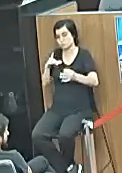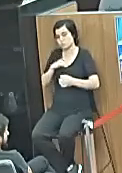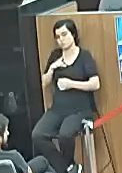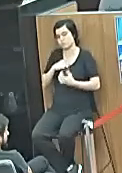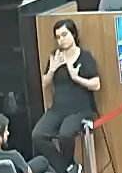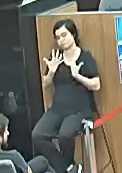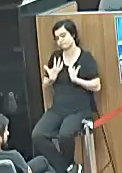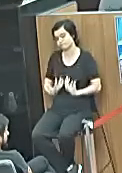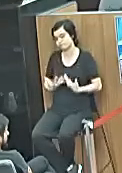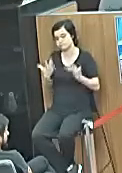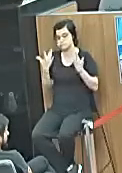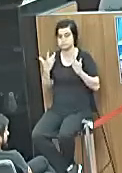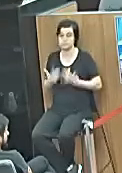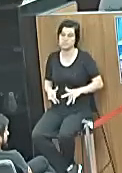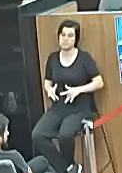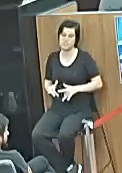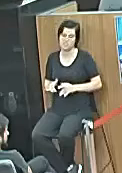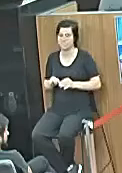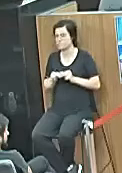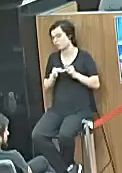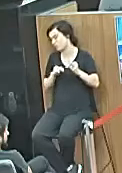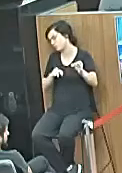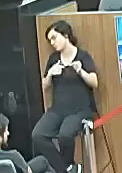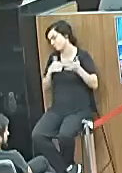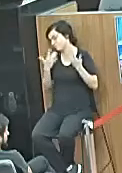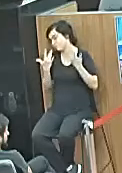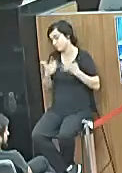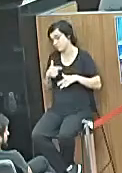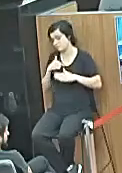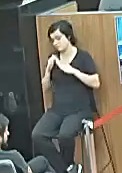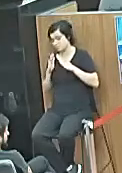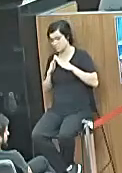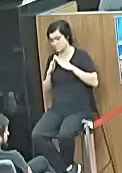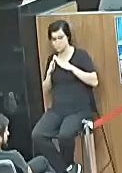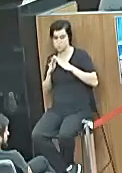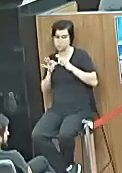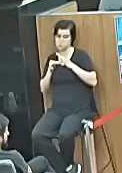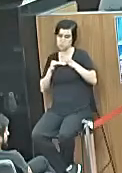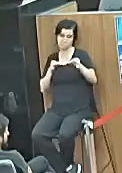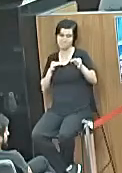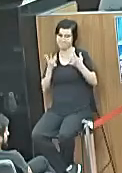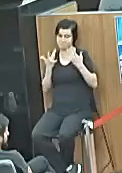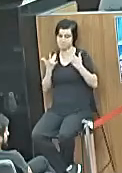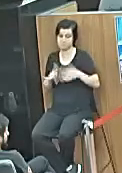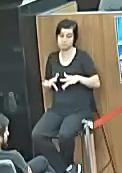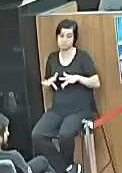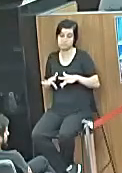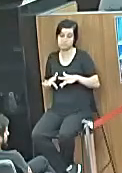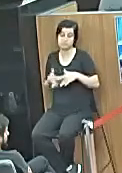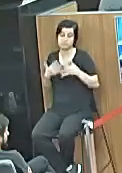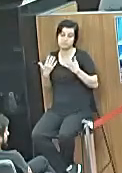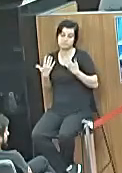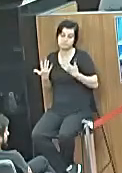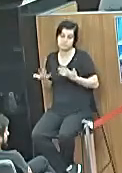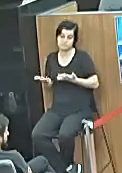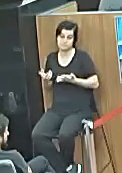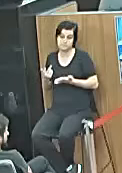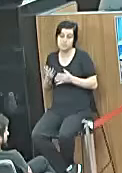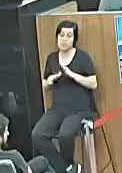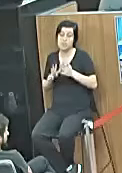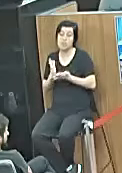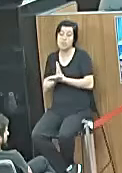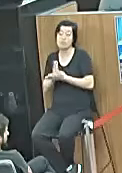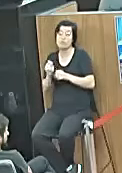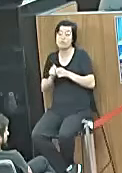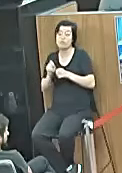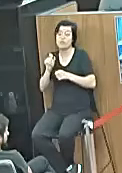vezes desanima amenizar mas é longe eu moro aqui fica mais difícil pra mim daqueles sem condição ocorre o mercado online e